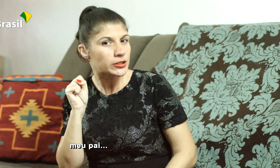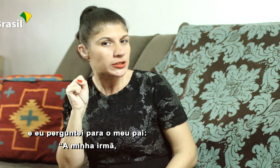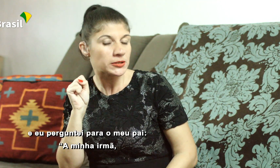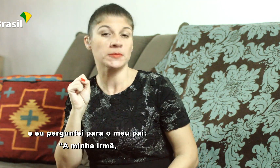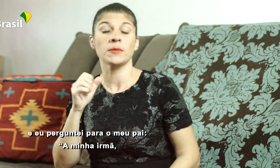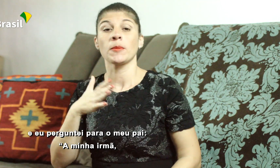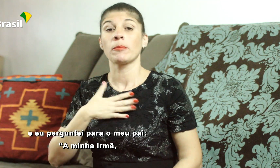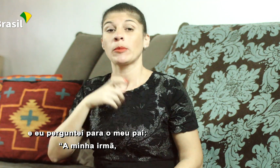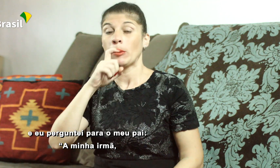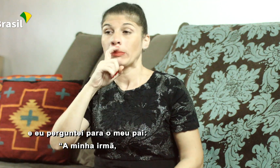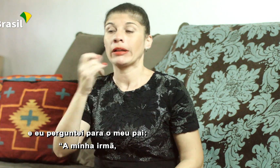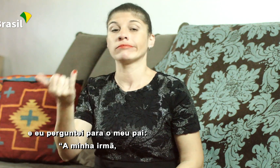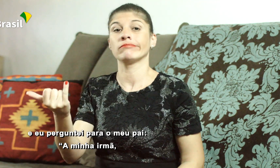E eu perguntei para o meu pai,